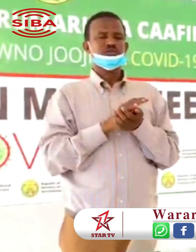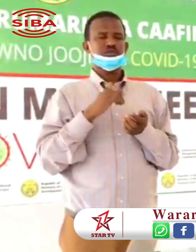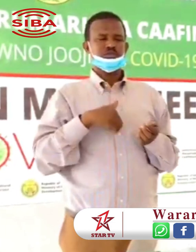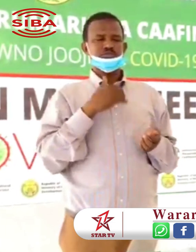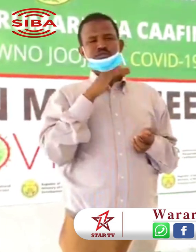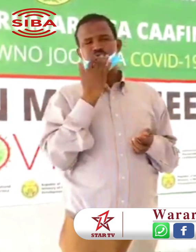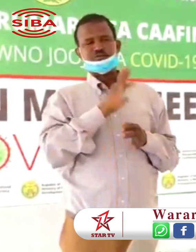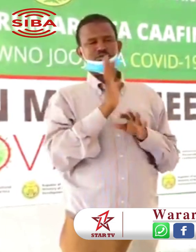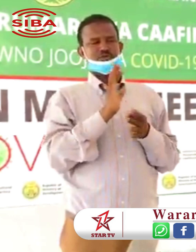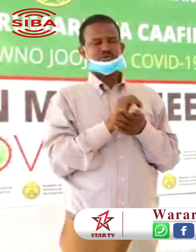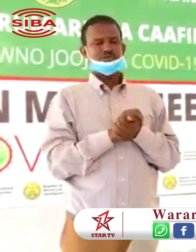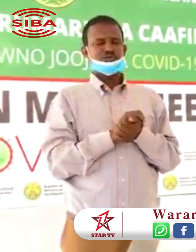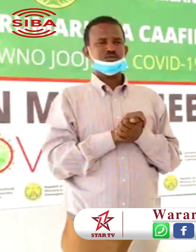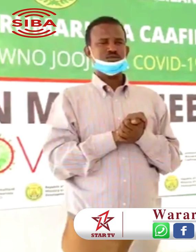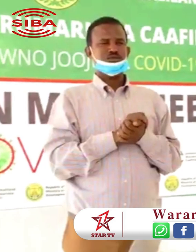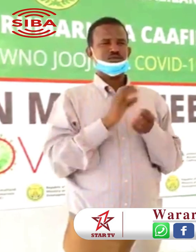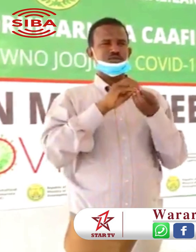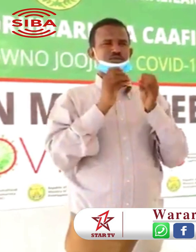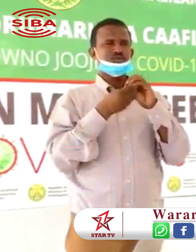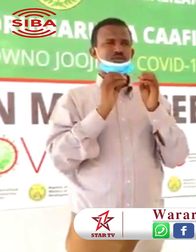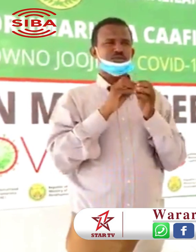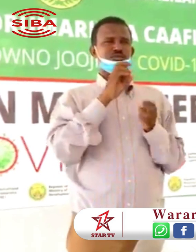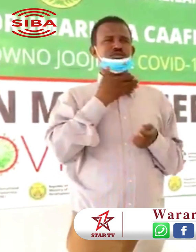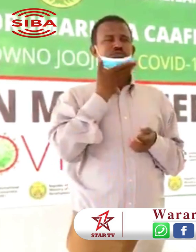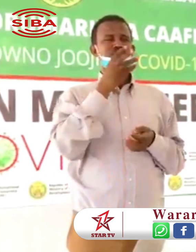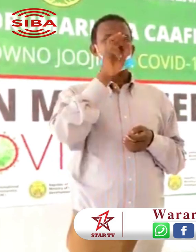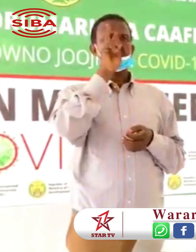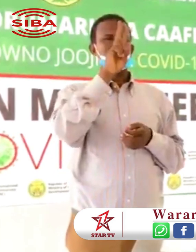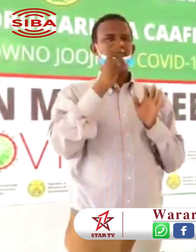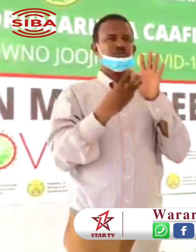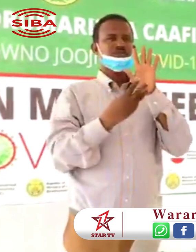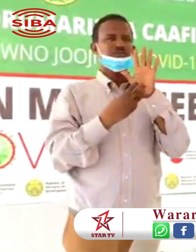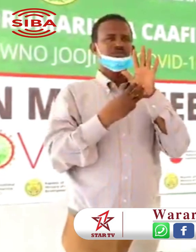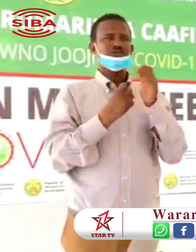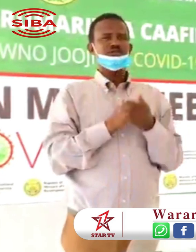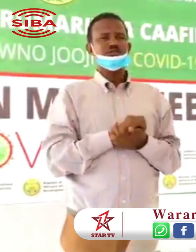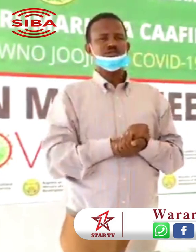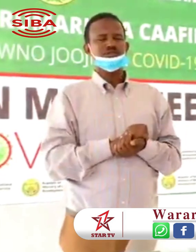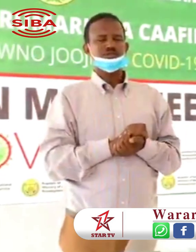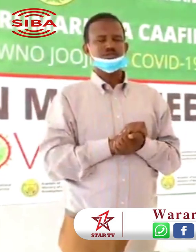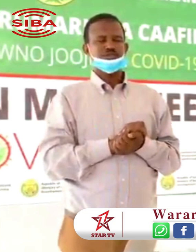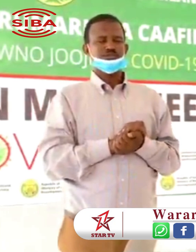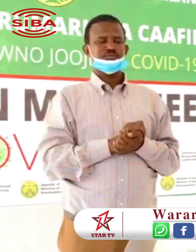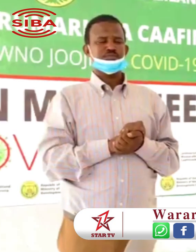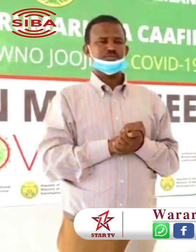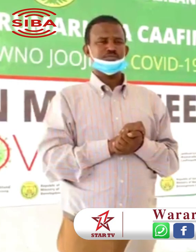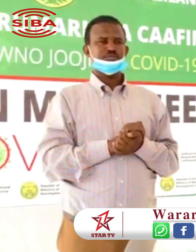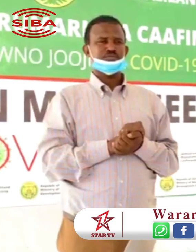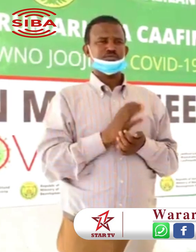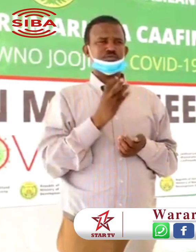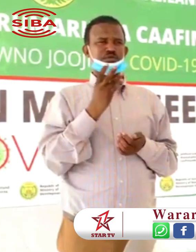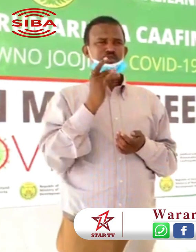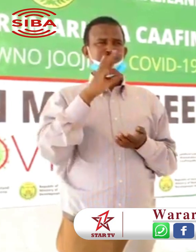alxamdulillaah asaahate tirada guud ee cudurkan u dhimatay intii uu jiray waa 28 qof